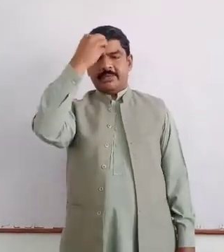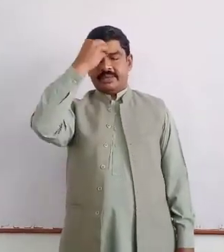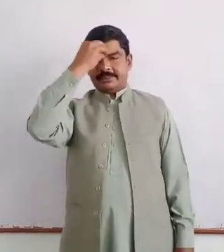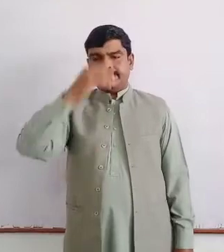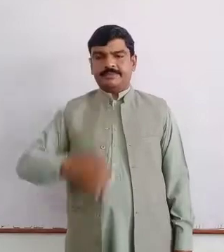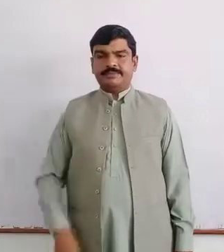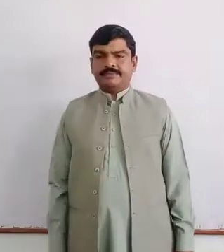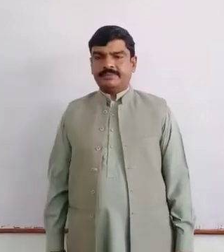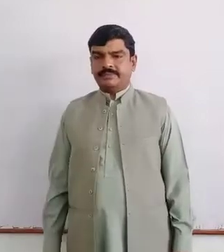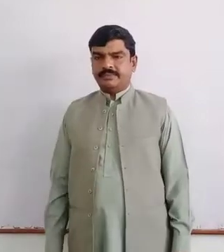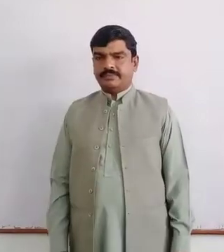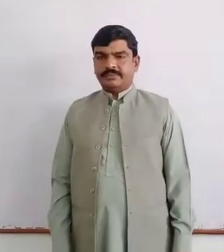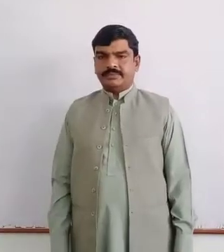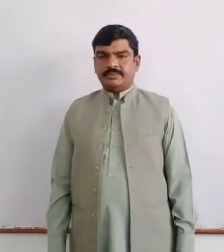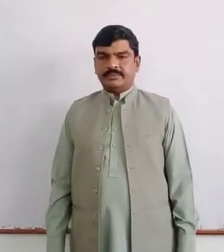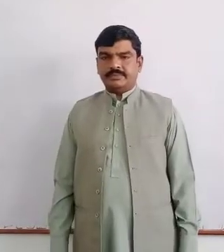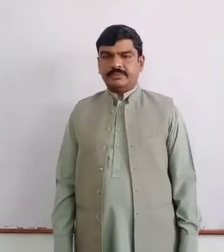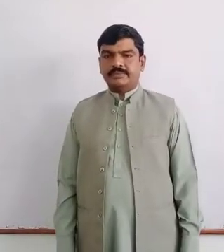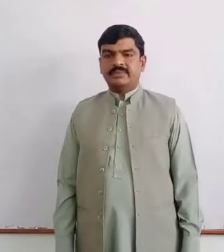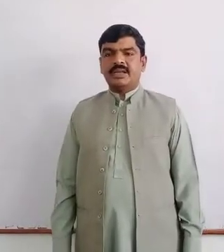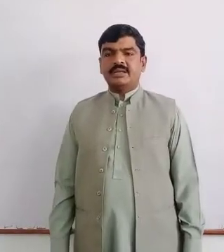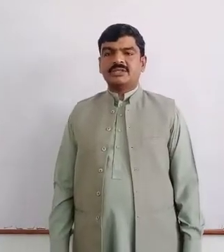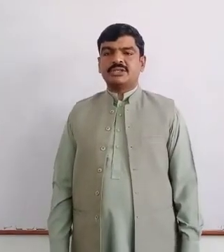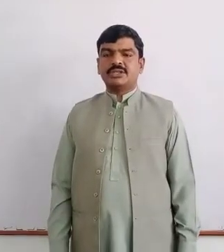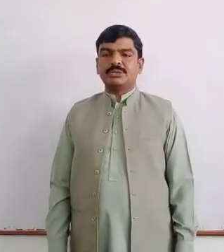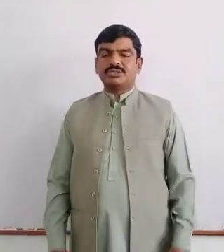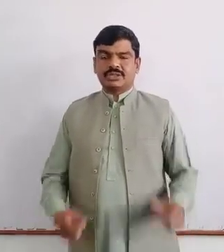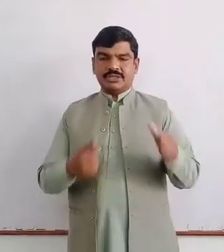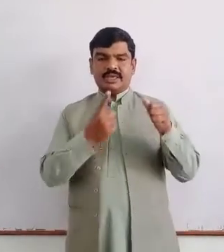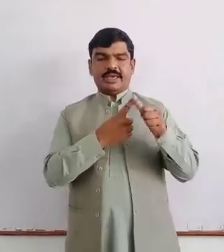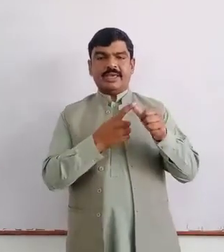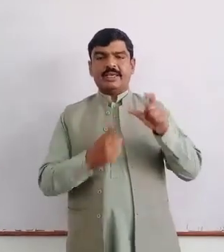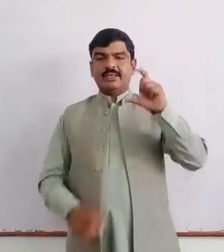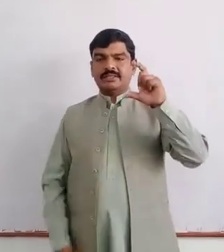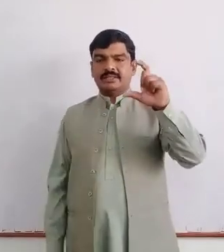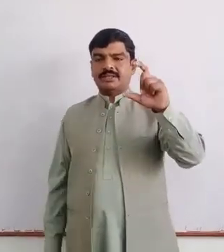इंतजामिया, असिस्टेंट कमिश्नर, असिस्टेंट कमिश्नर ए सी,